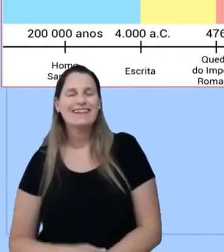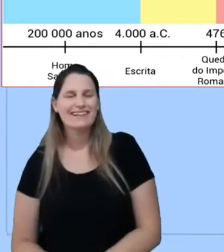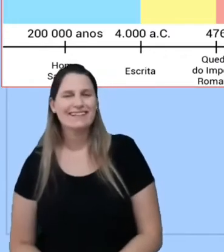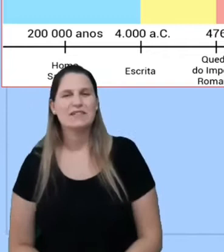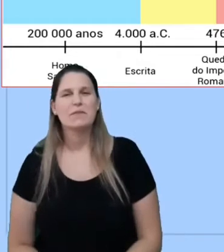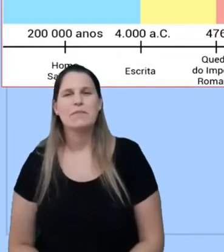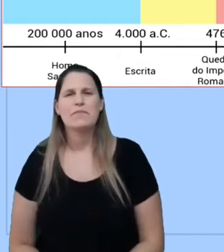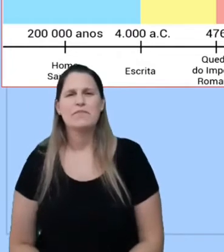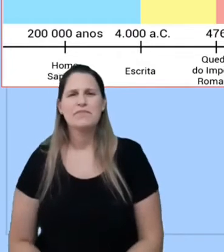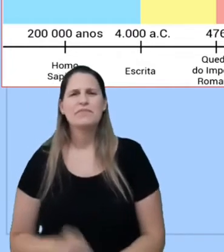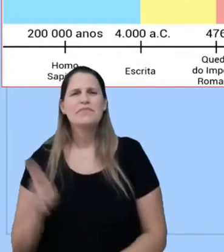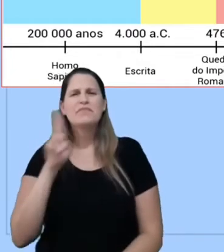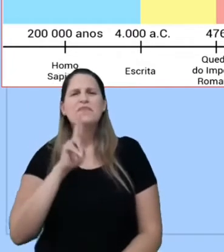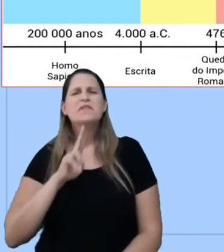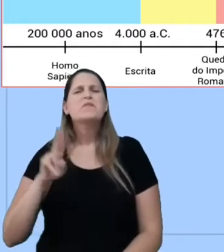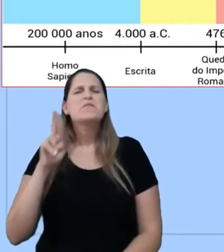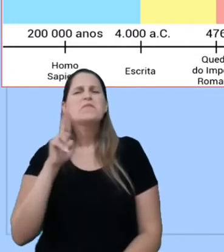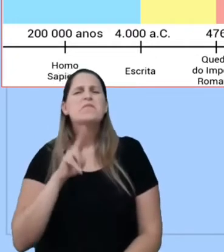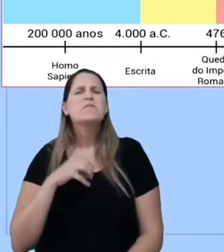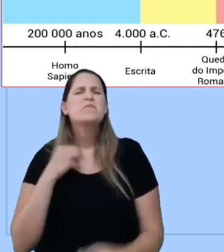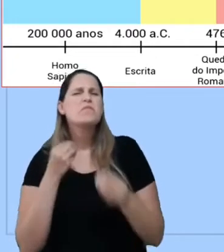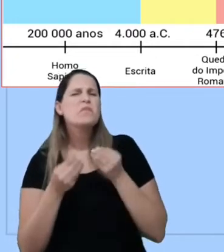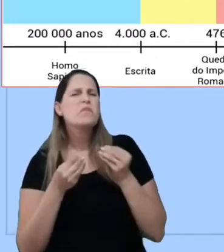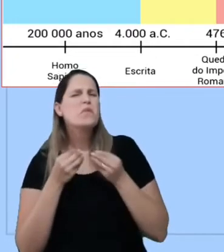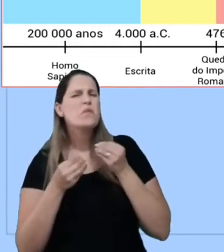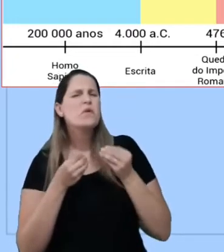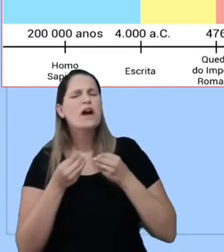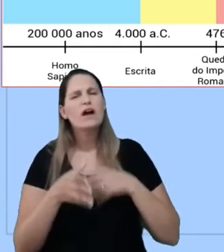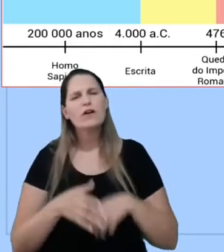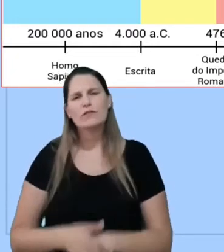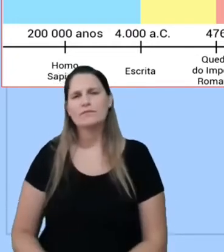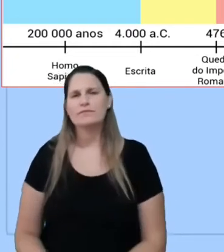mãos. Como que ele usava isso?